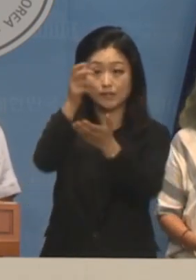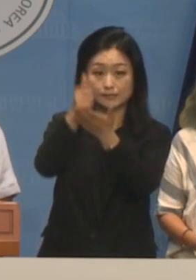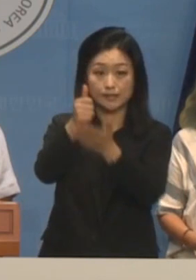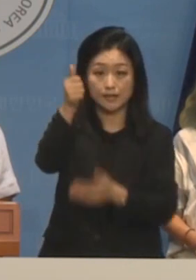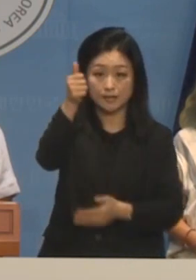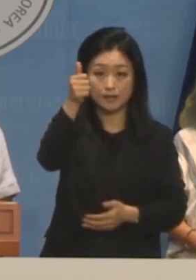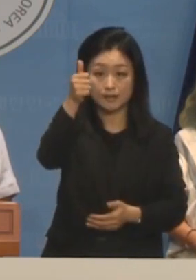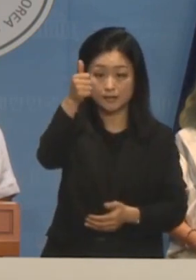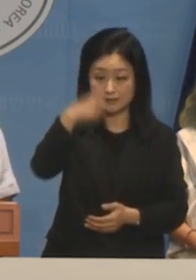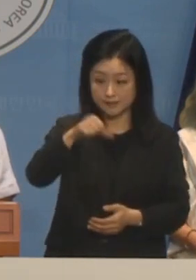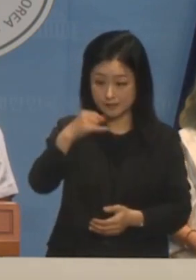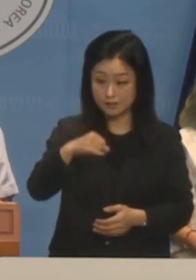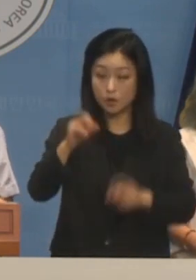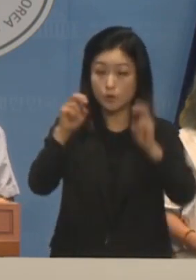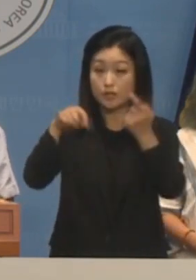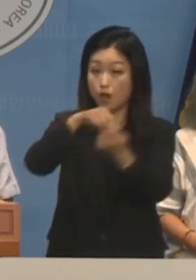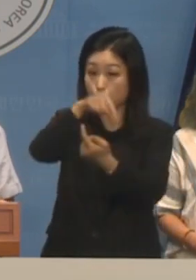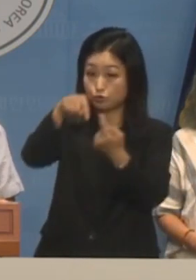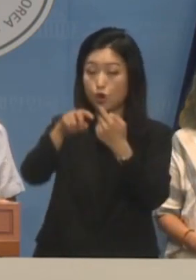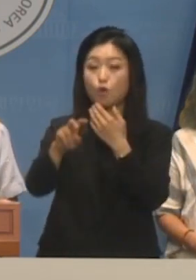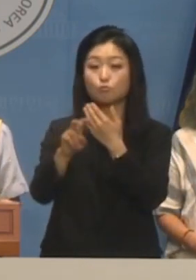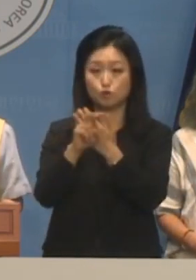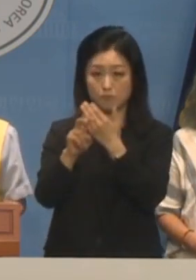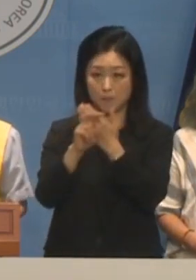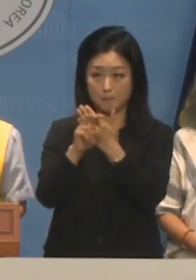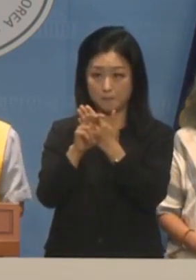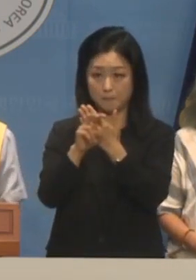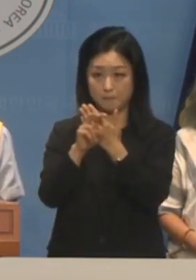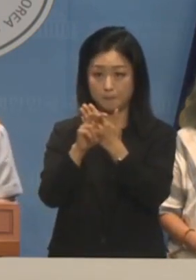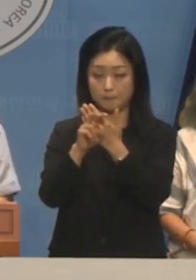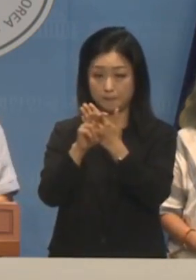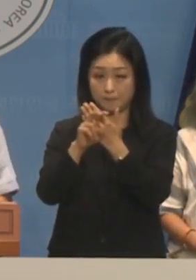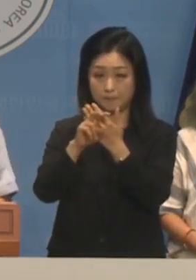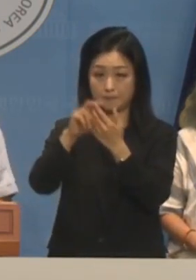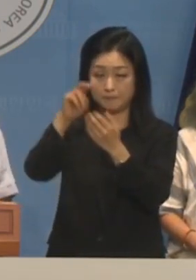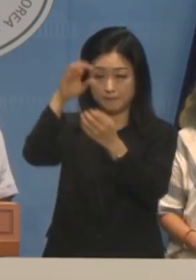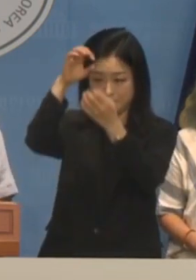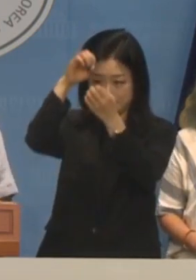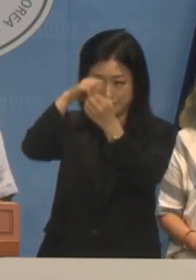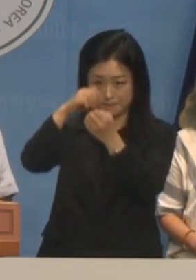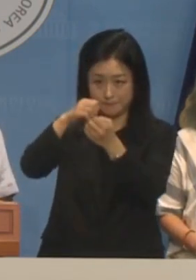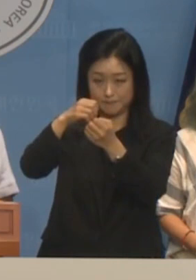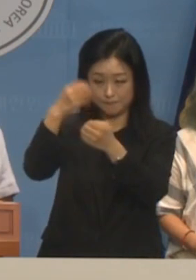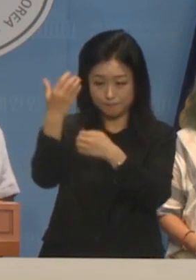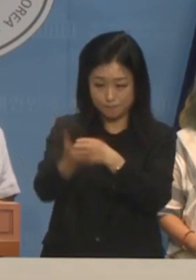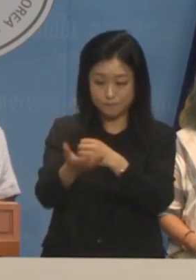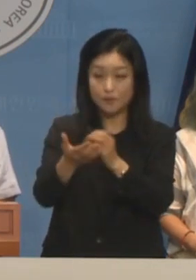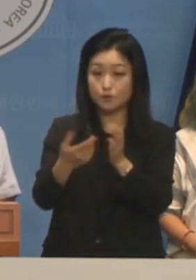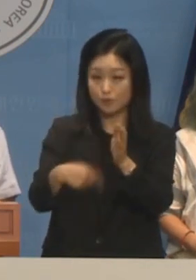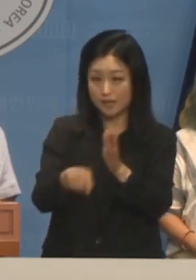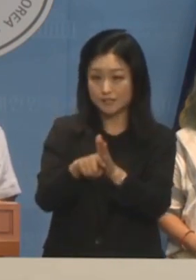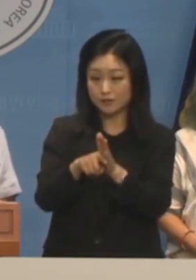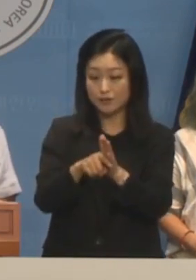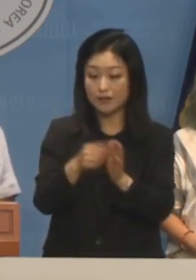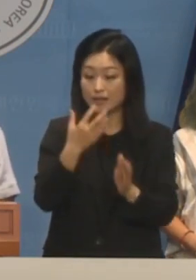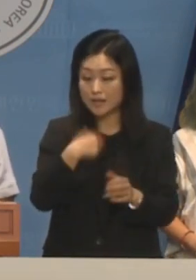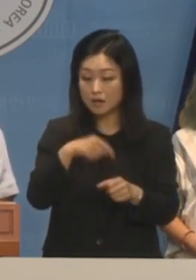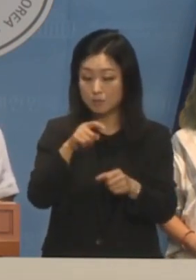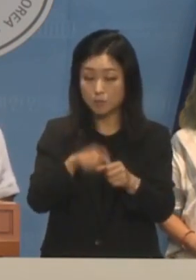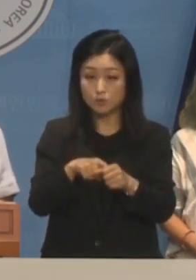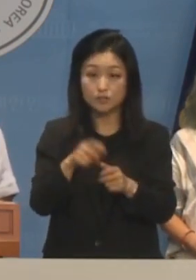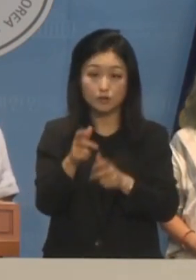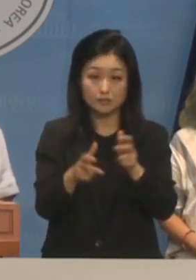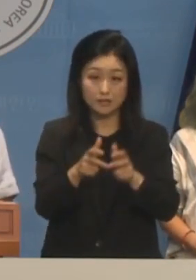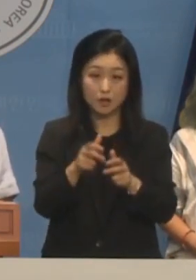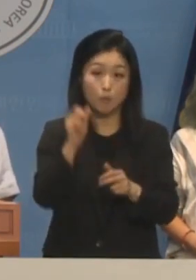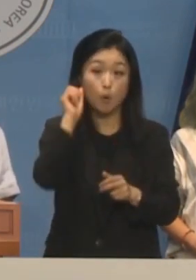집안이 경영을 불법적으로 세습하고 승계하기 위해서 그 수익 사업체인